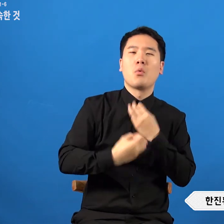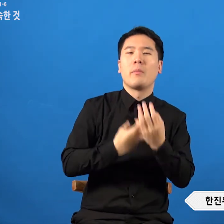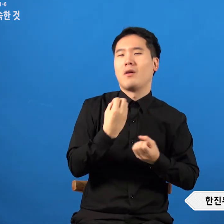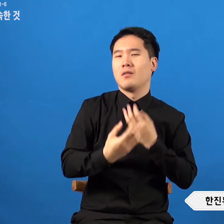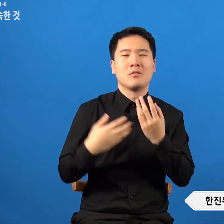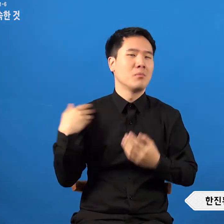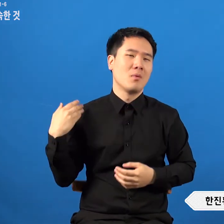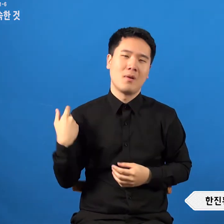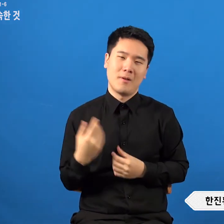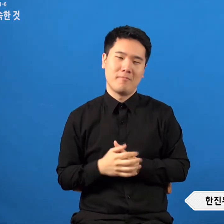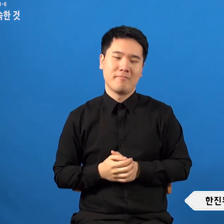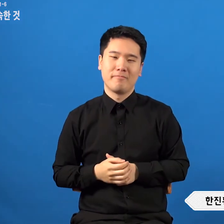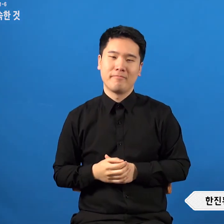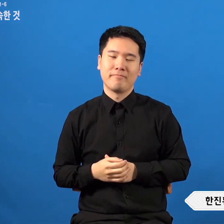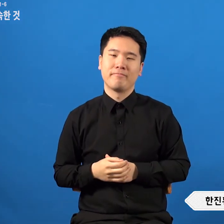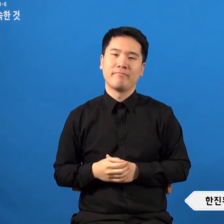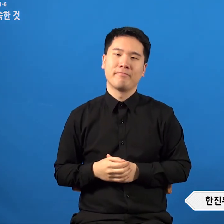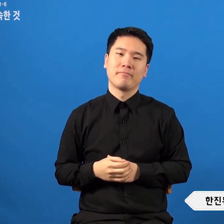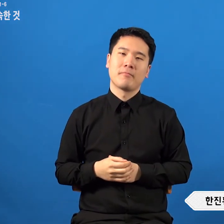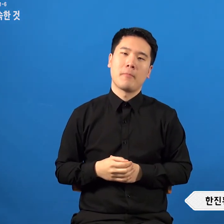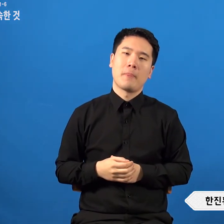누가 그렇게 장담을 하겠습니까?